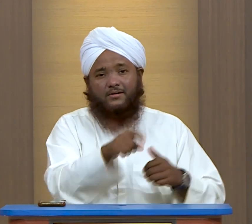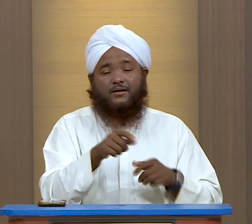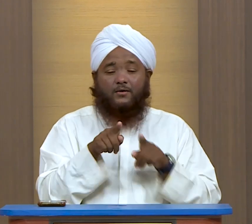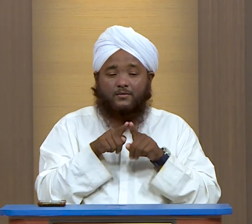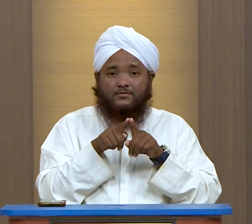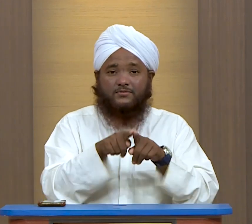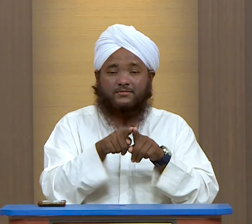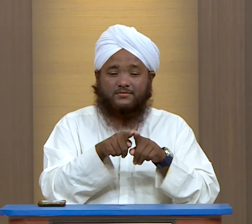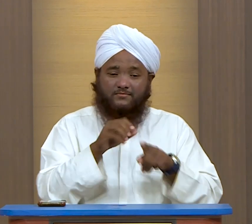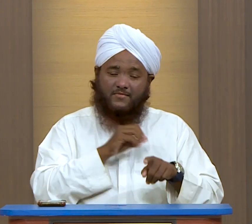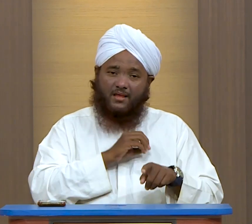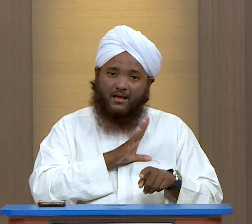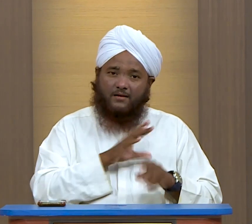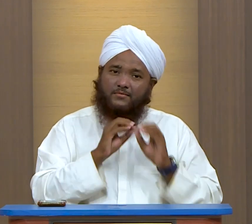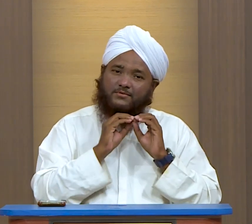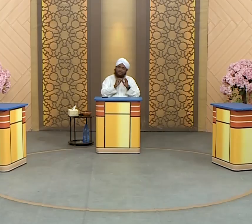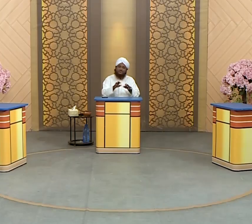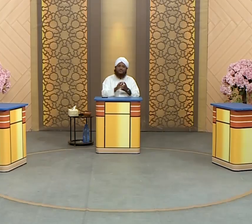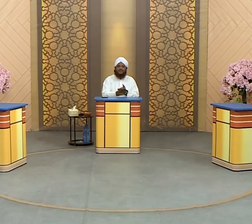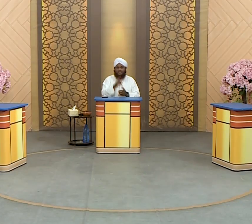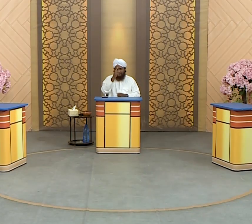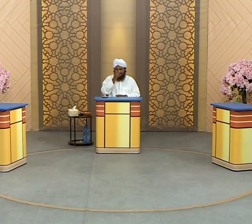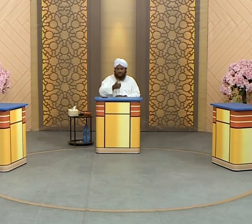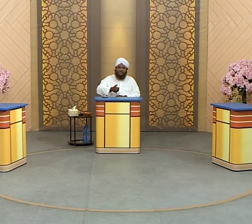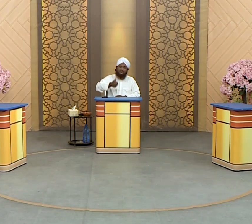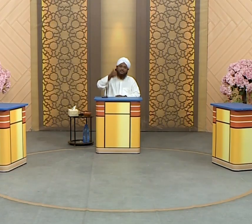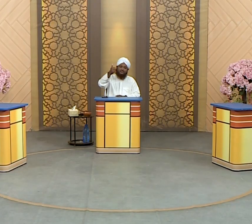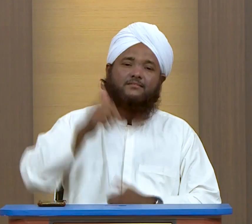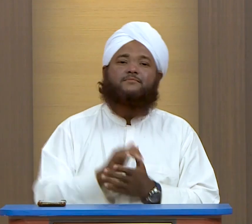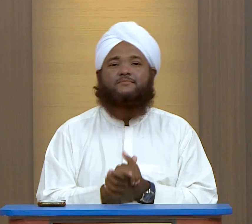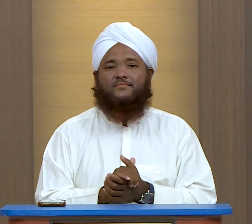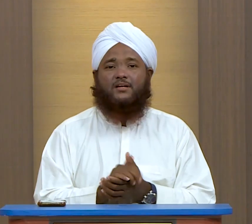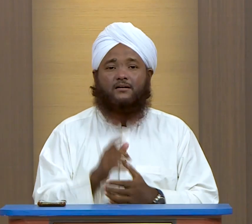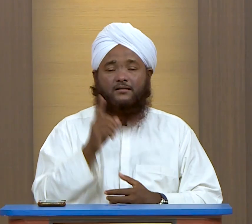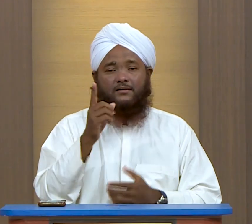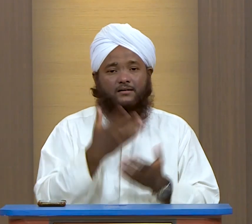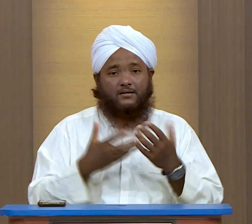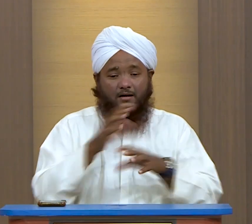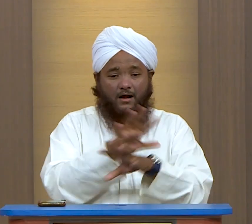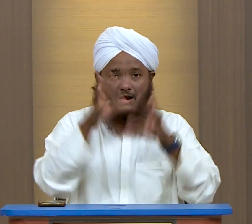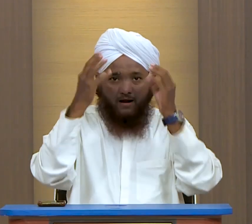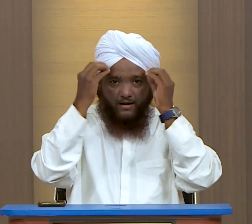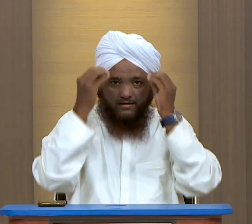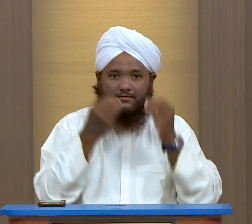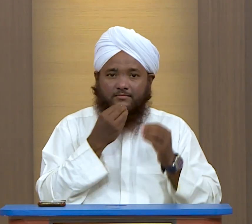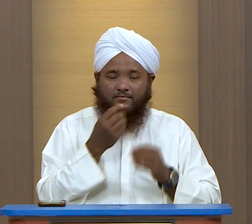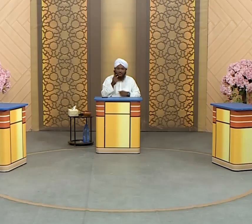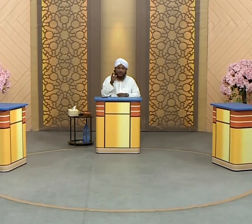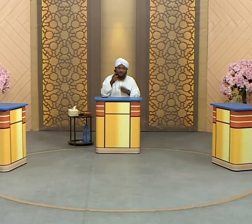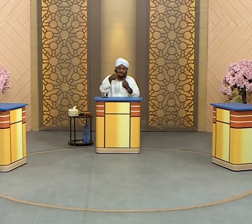زندگی بسر کرنے کا بھی ذہن بنے گا انشاءاللہ الکریم۔ ہمیں عالموں اور بزرگوں کے آداب سکھاتا